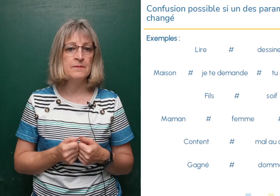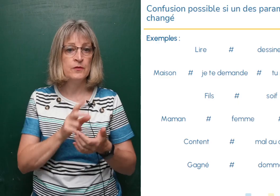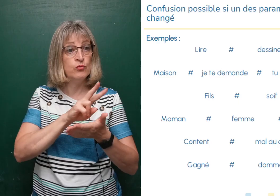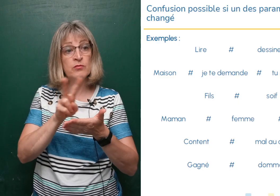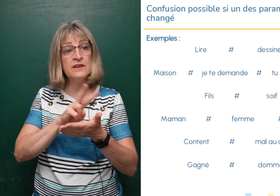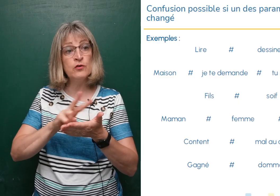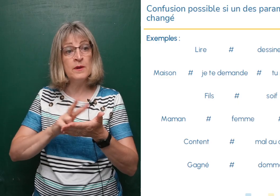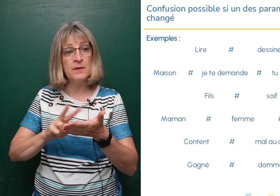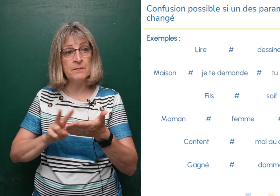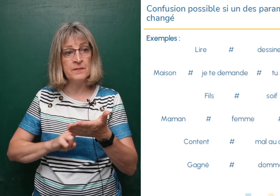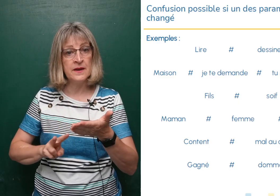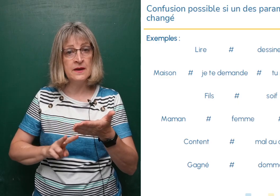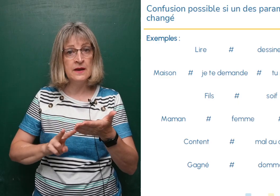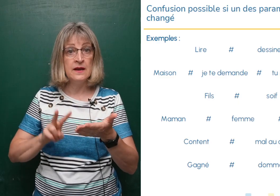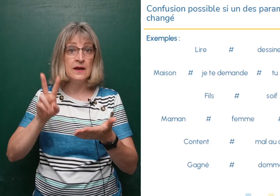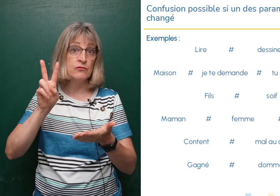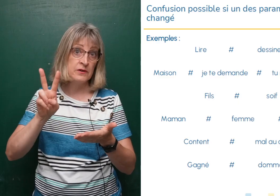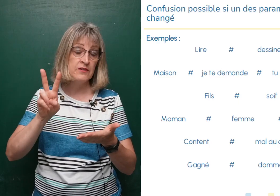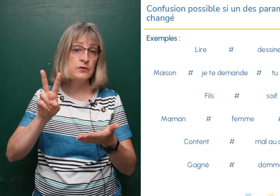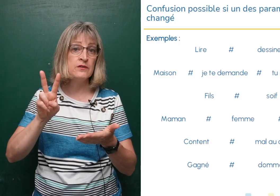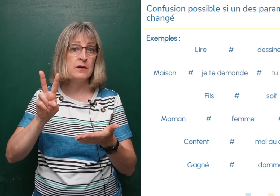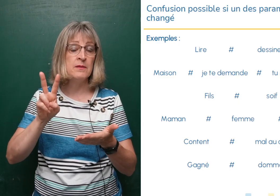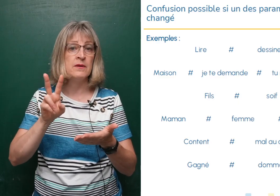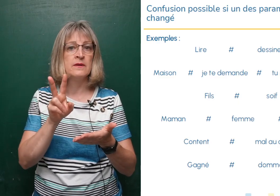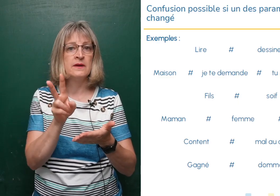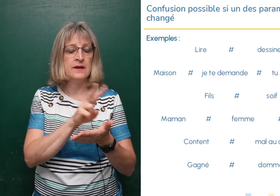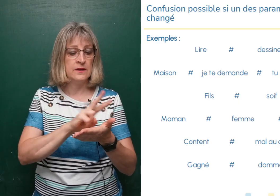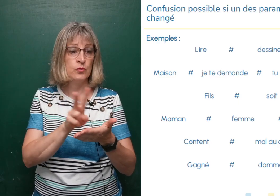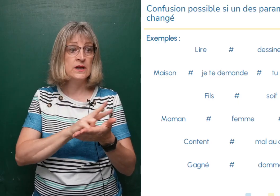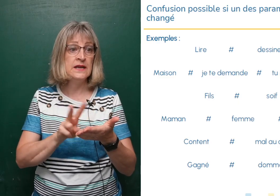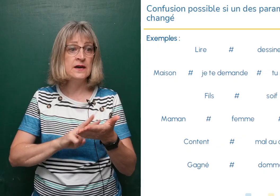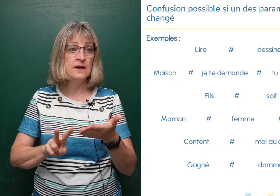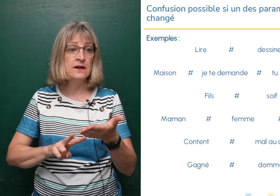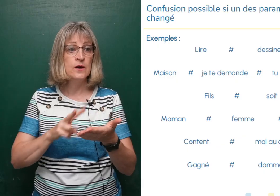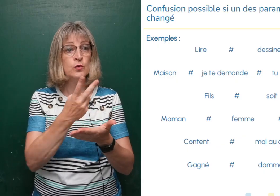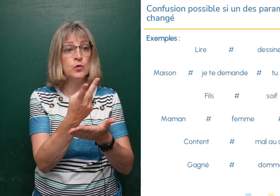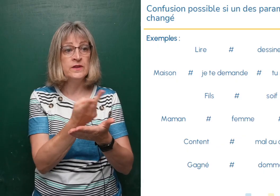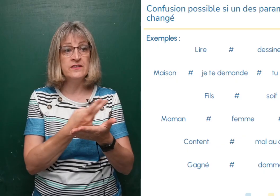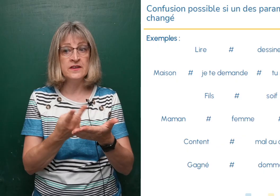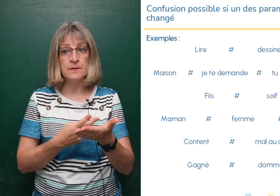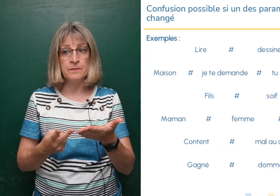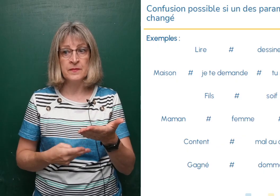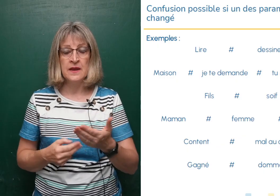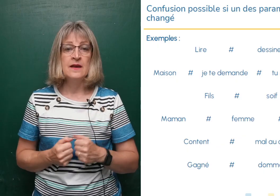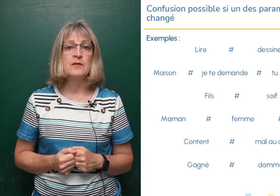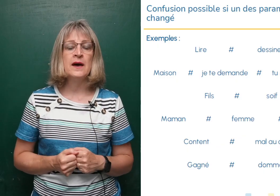Le mouvement étant le même, hein, la configuration étant la même, hein. Donc, lire ou dessiner. C'est pareil, si